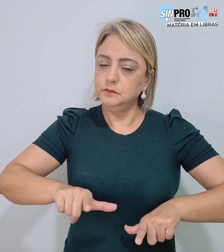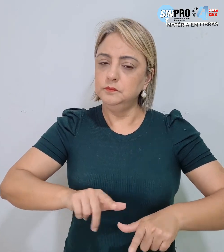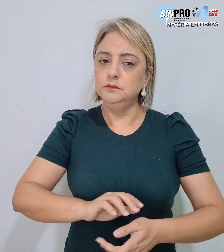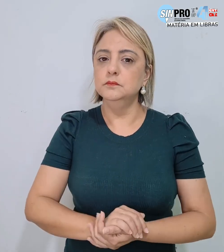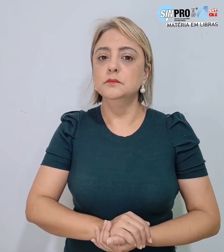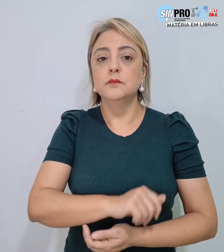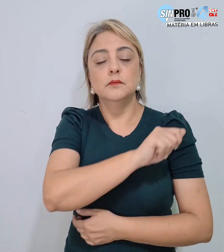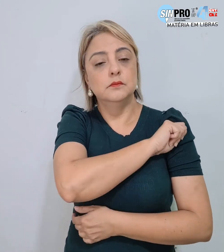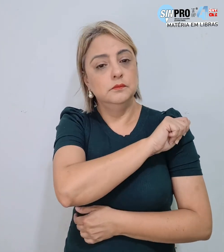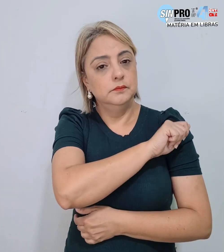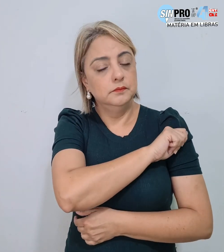Os estudantes